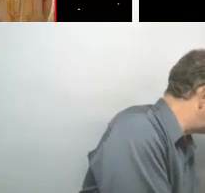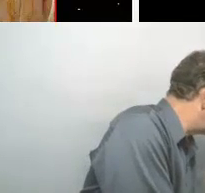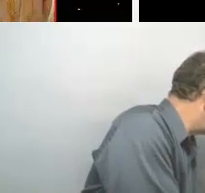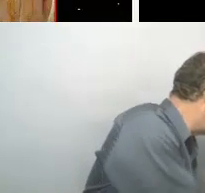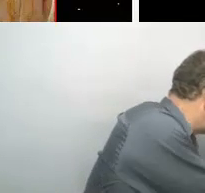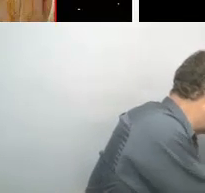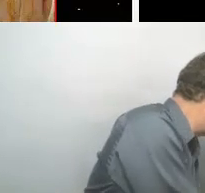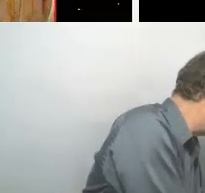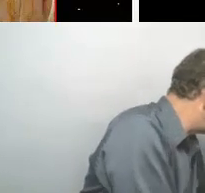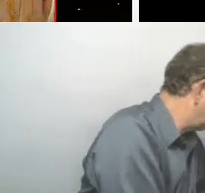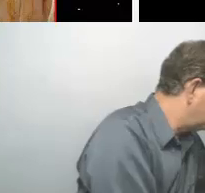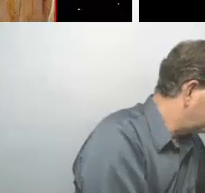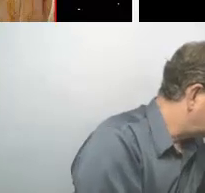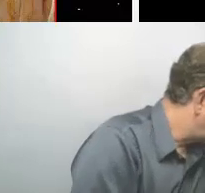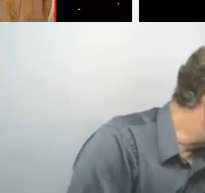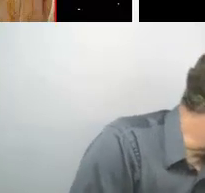trouver.